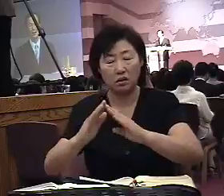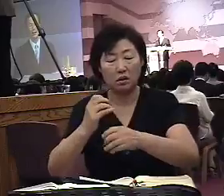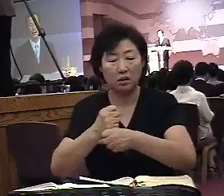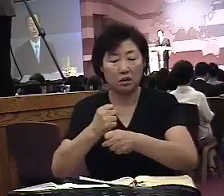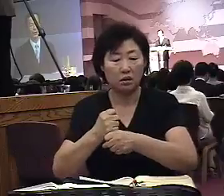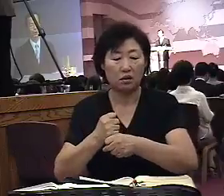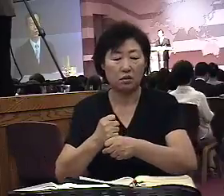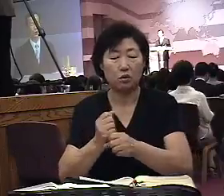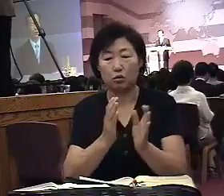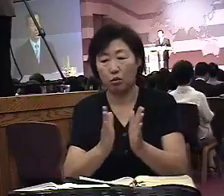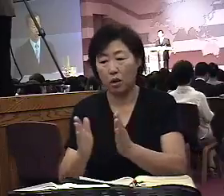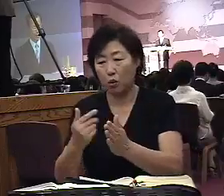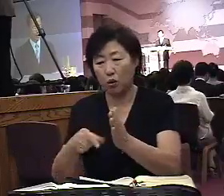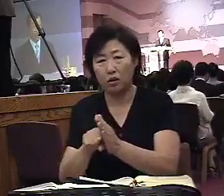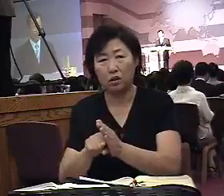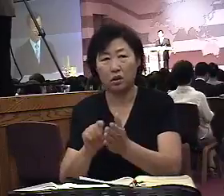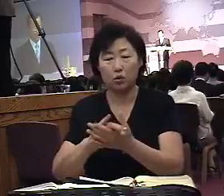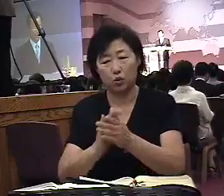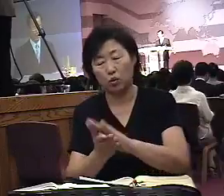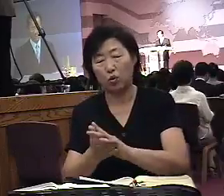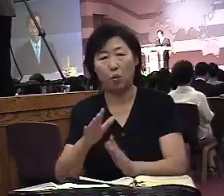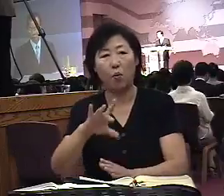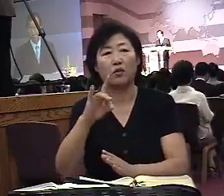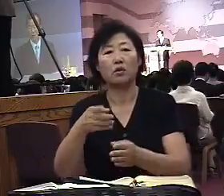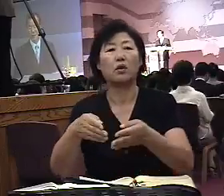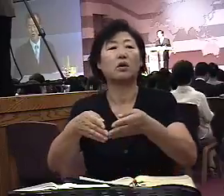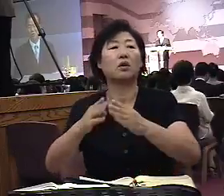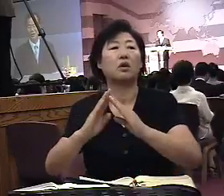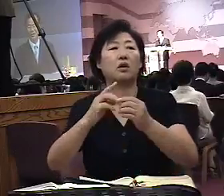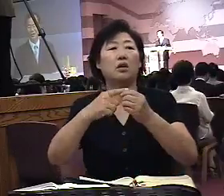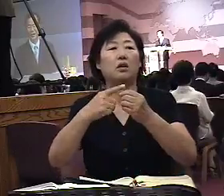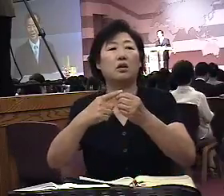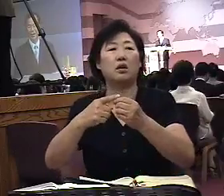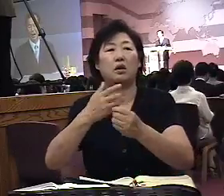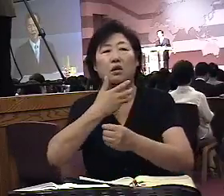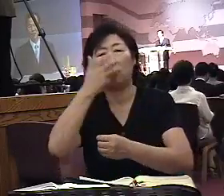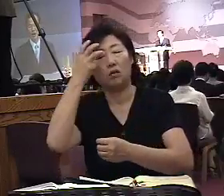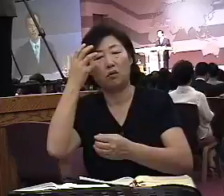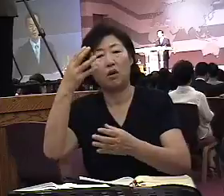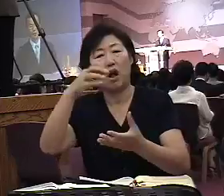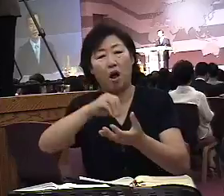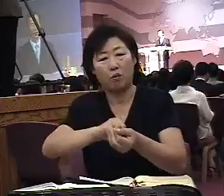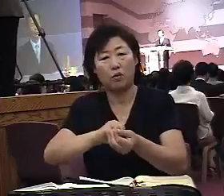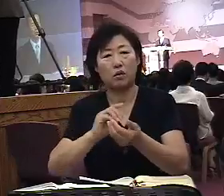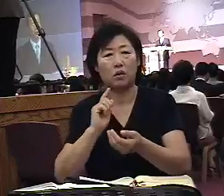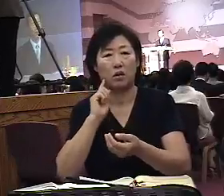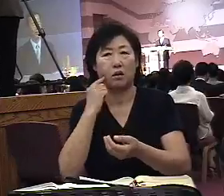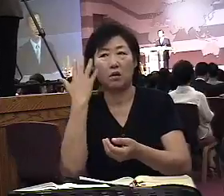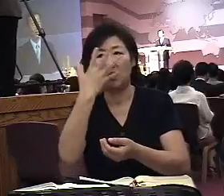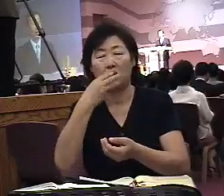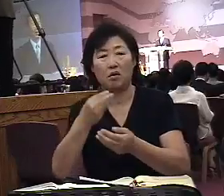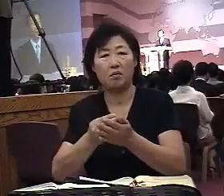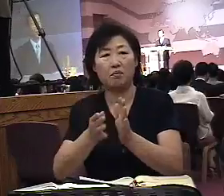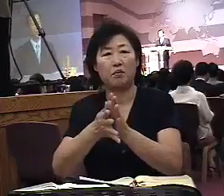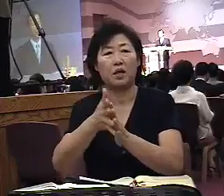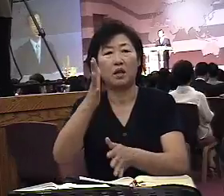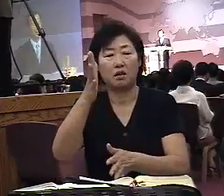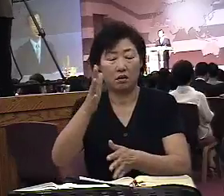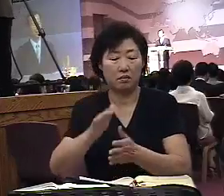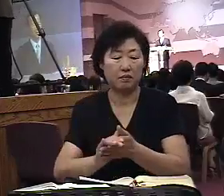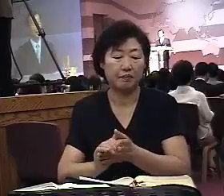위해 그 유치원을 세우게 되었습니다. 참 꿈을 담을 수 있는 아름다운 빌딩이었고요.